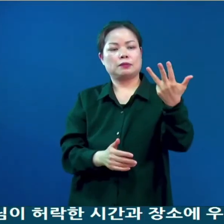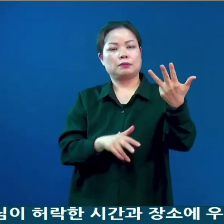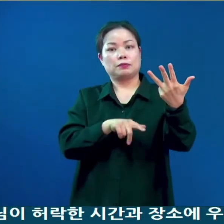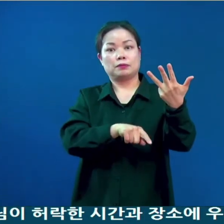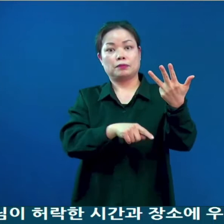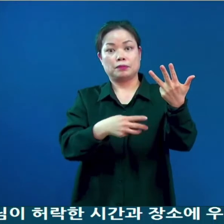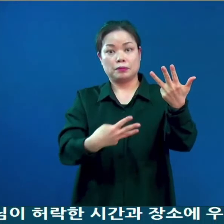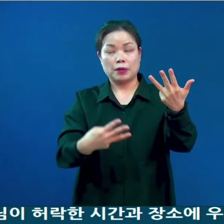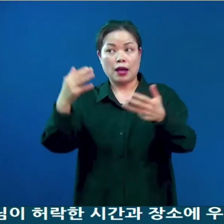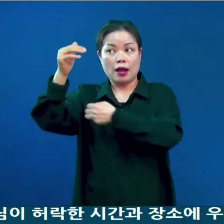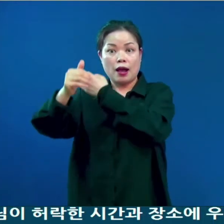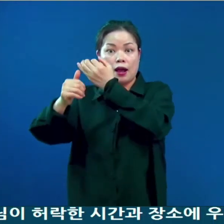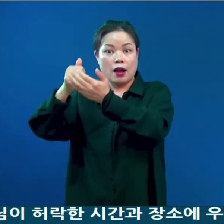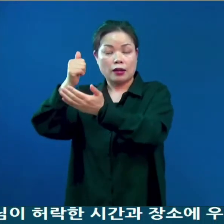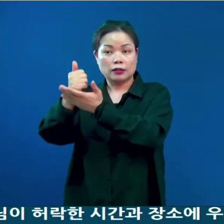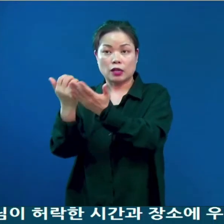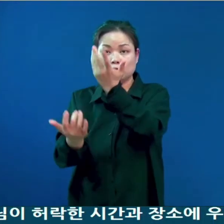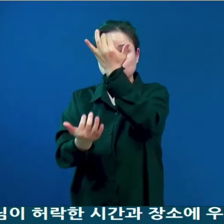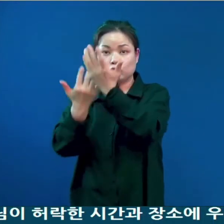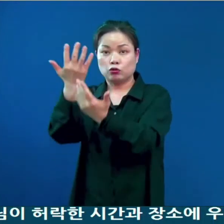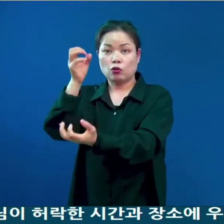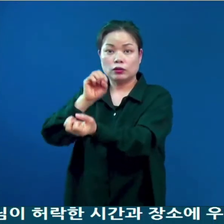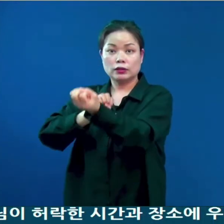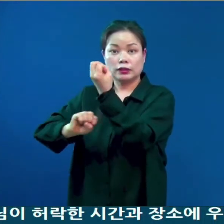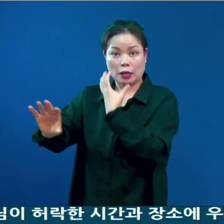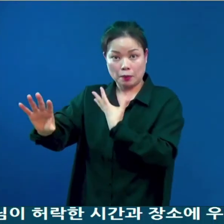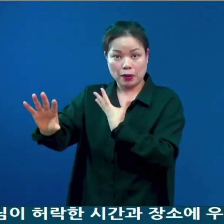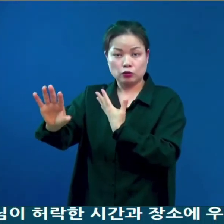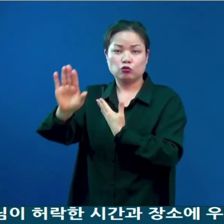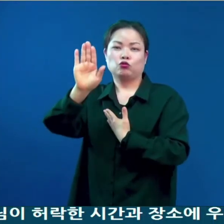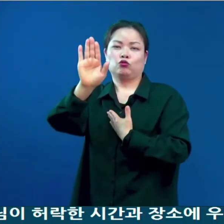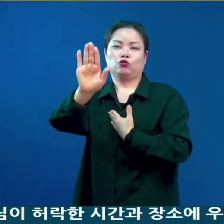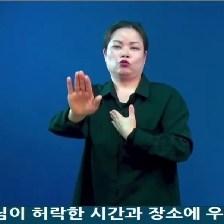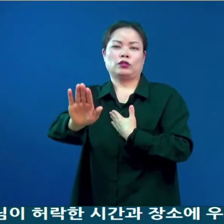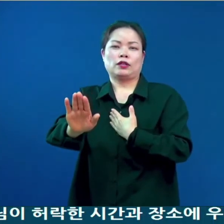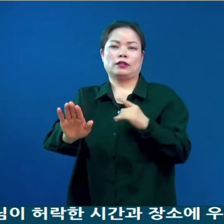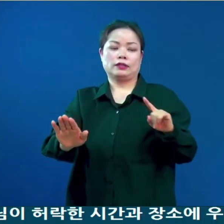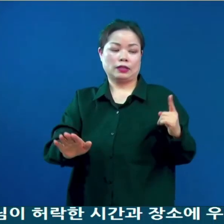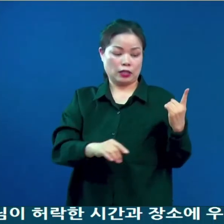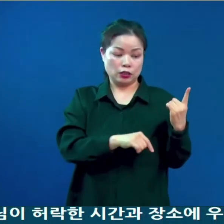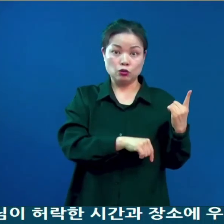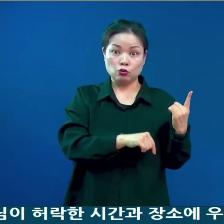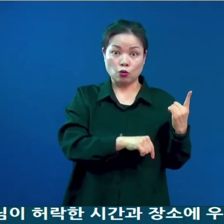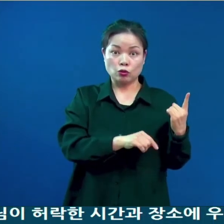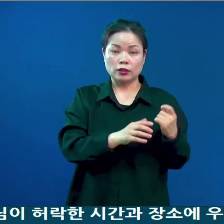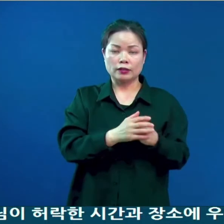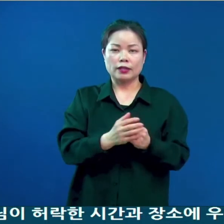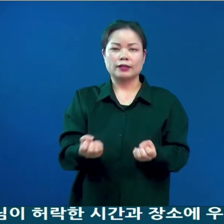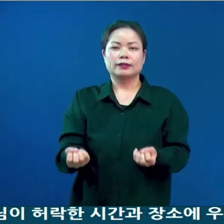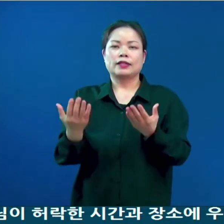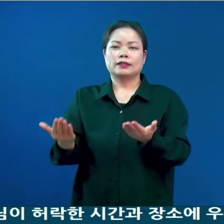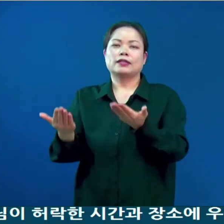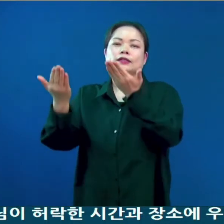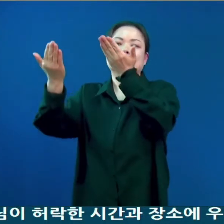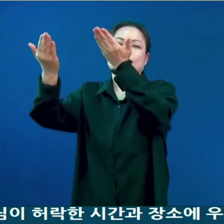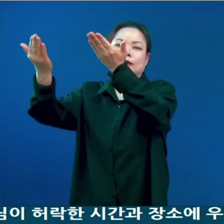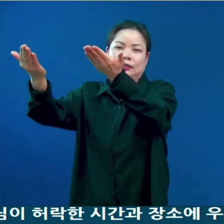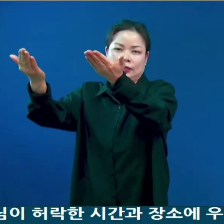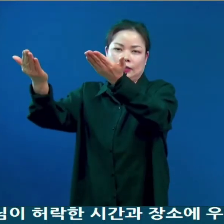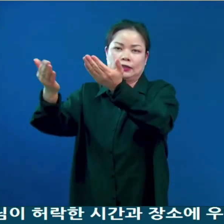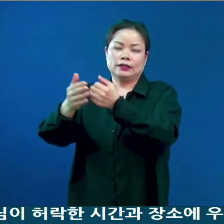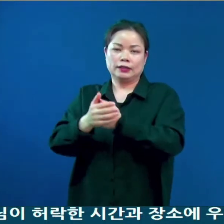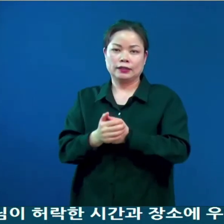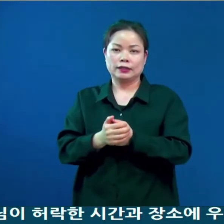보면 하나님이 불로 응답하신 후에 다윗이 그곳에 제사를 드리는 내용들을